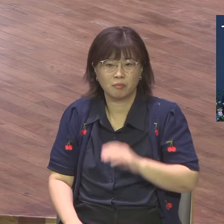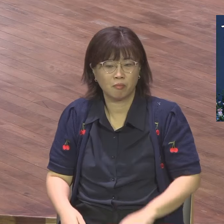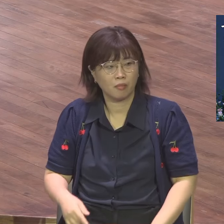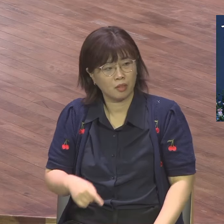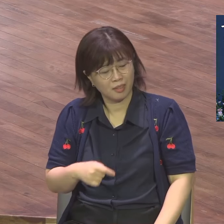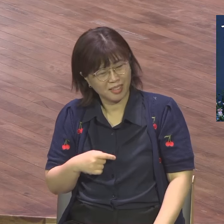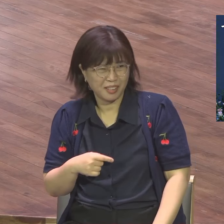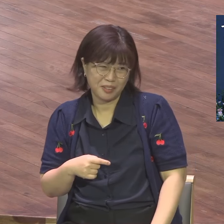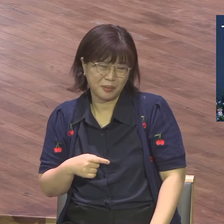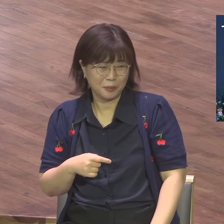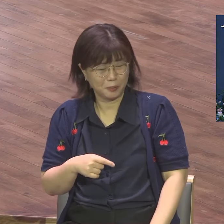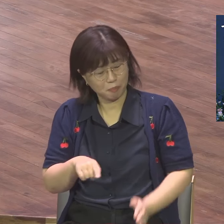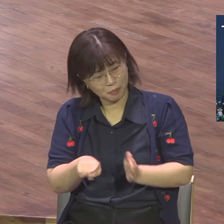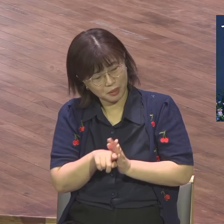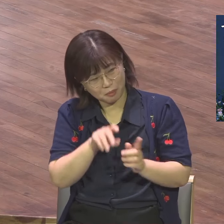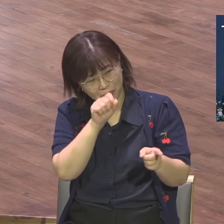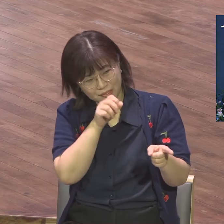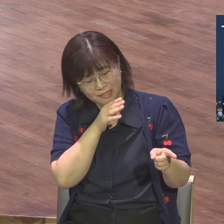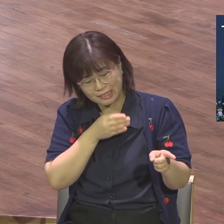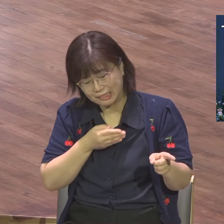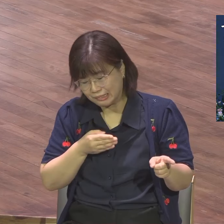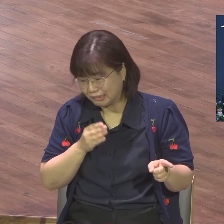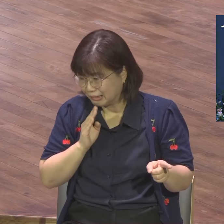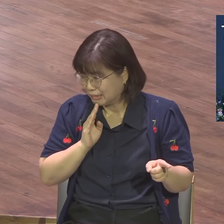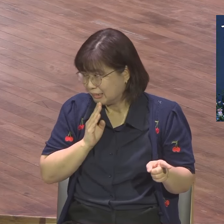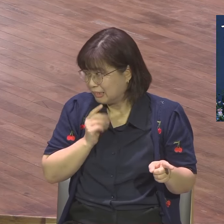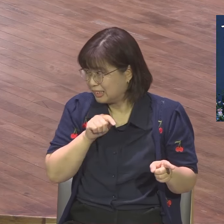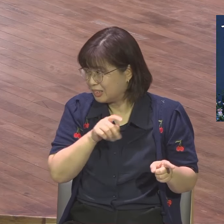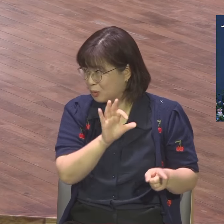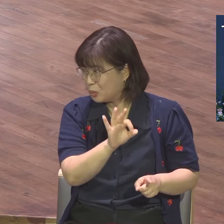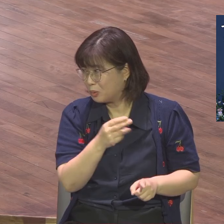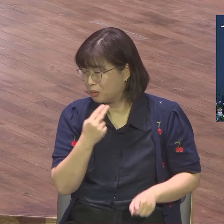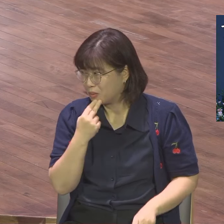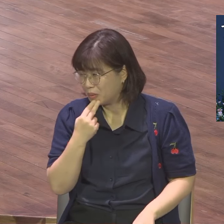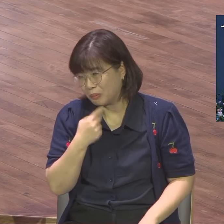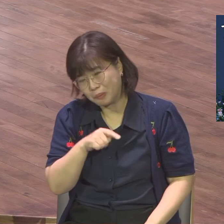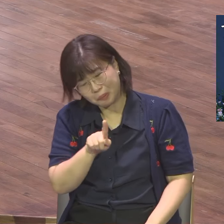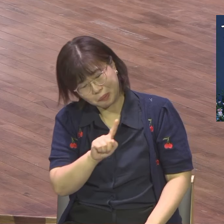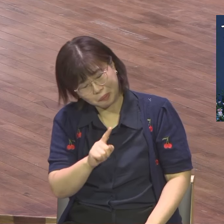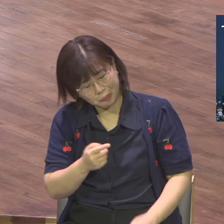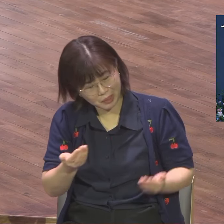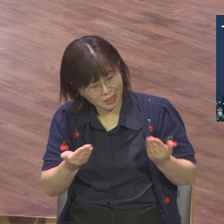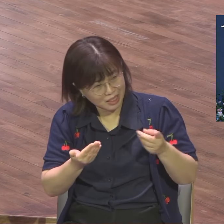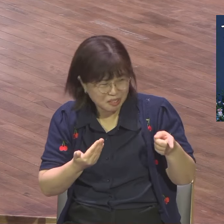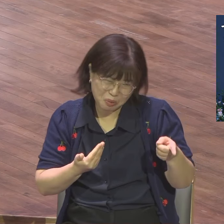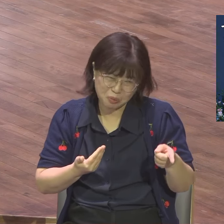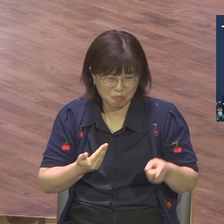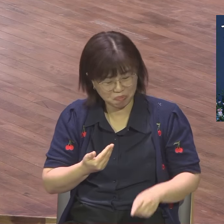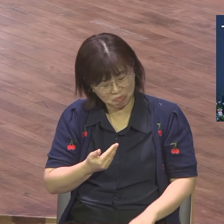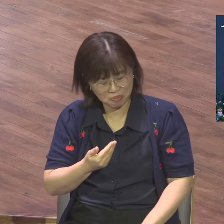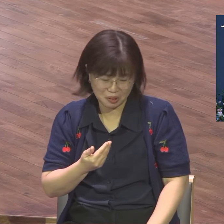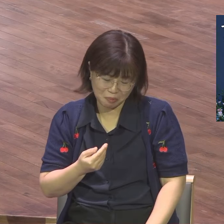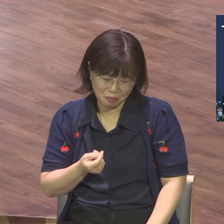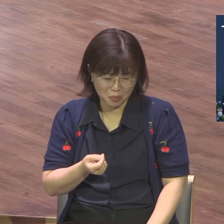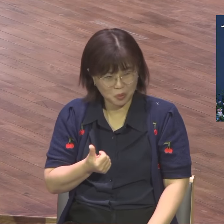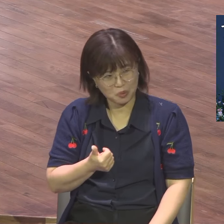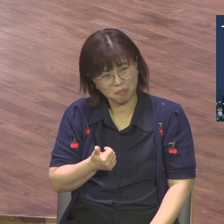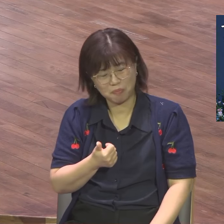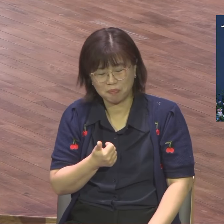만나보지도 않고 마음으로만 그리워하고 있으면 그 답 없습니다.